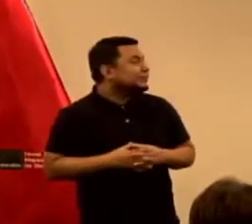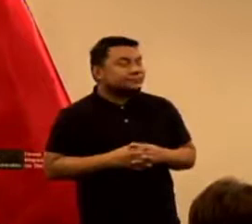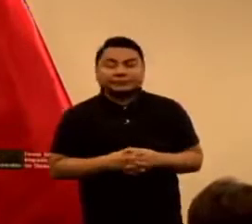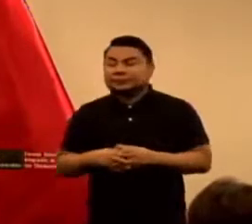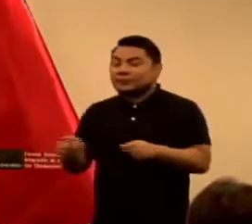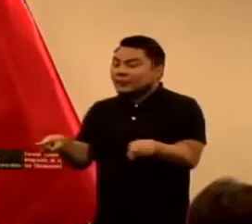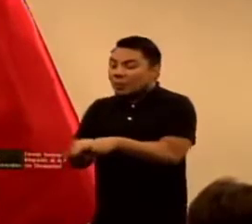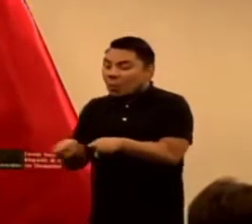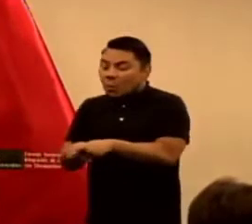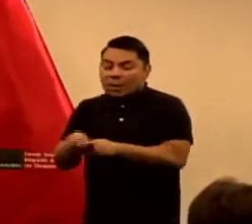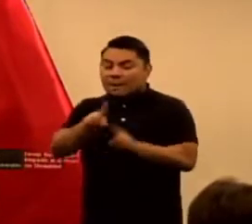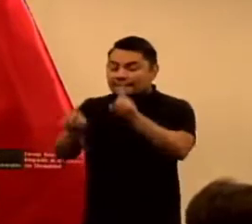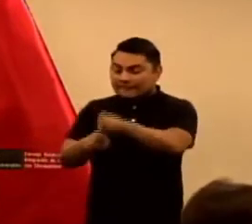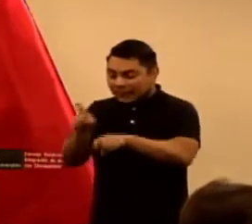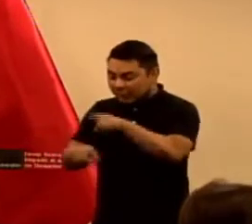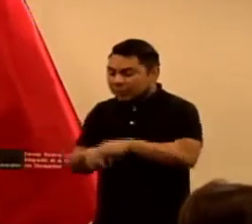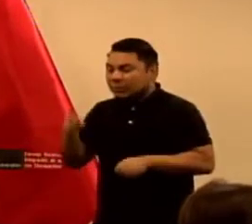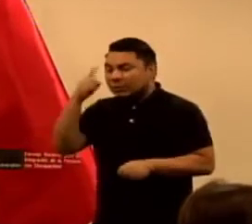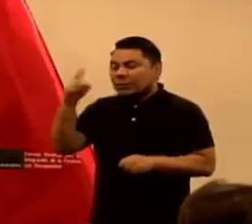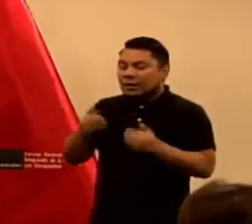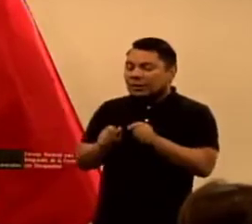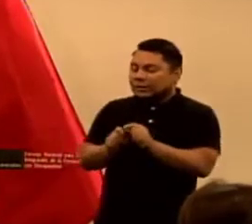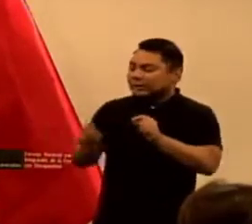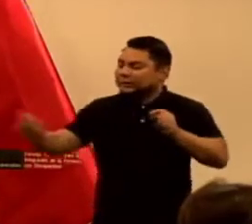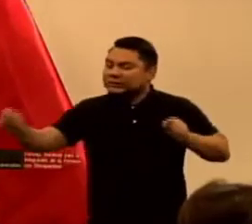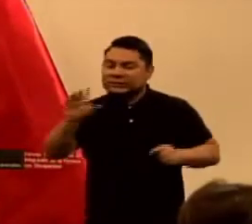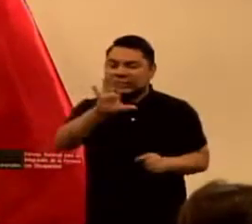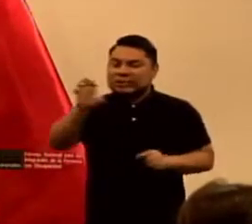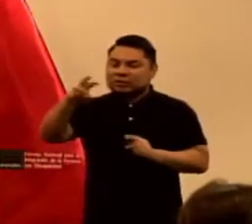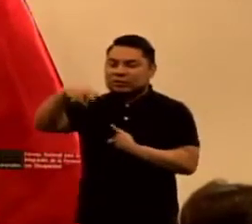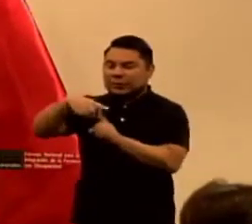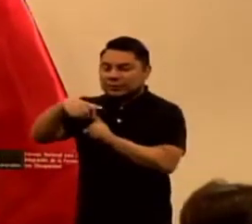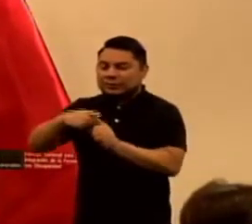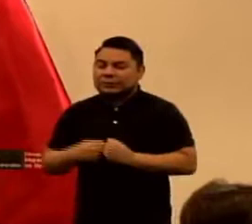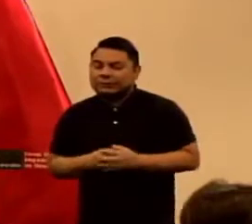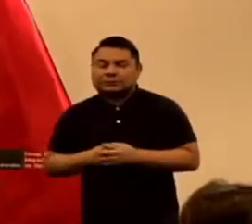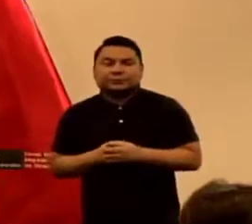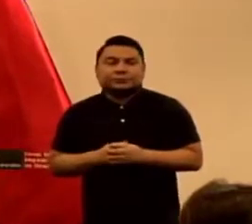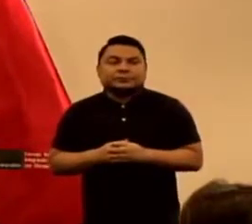misma pregunta se repite, pero para una distancia de 500 metros y no de 100.